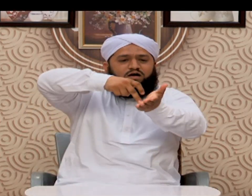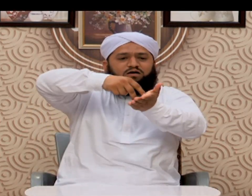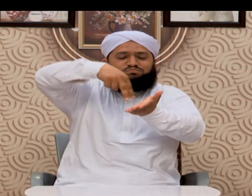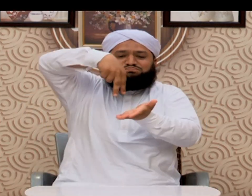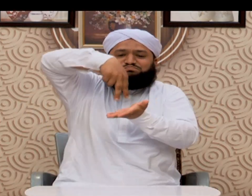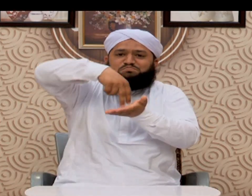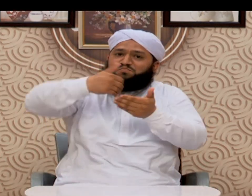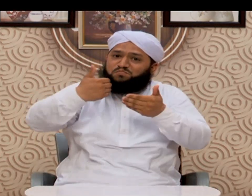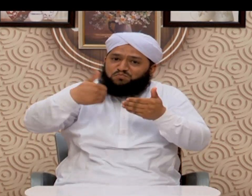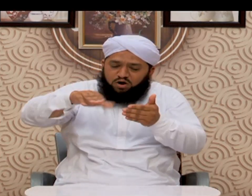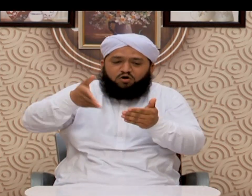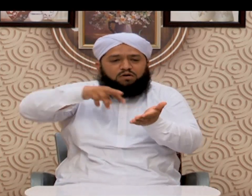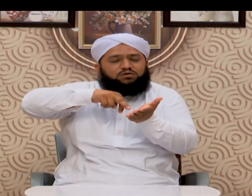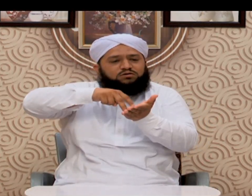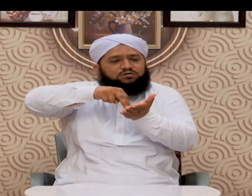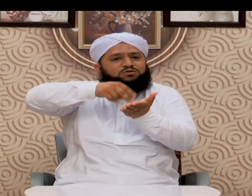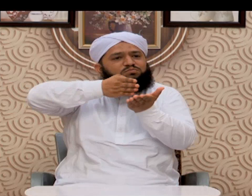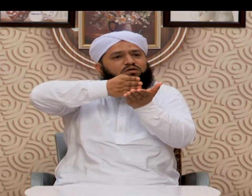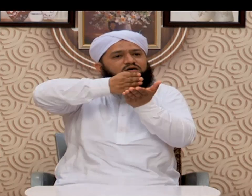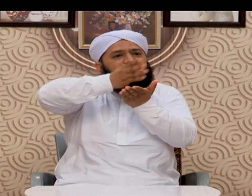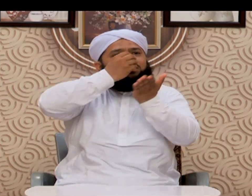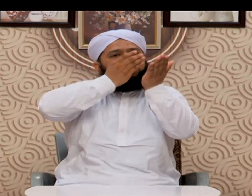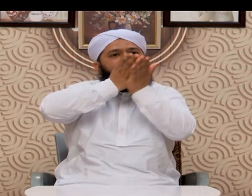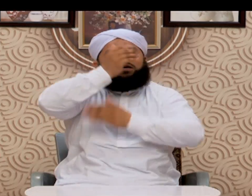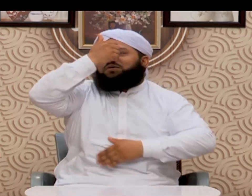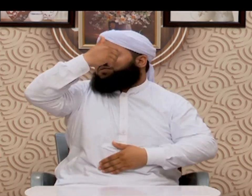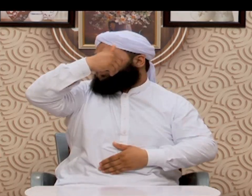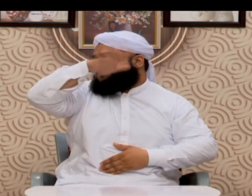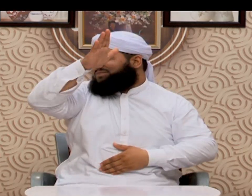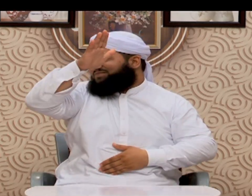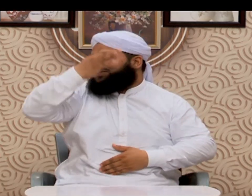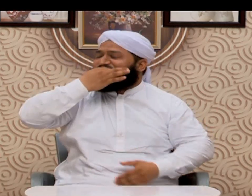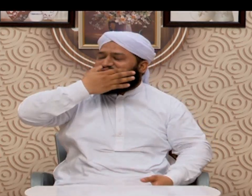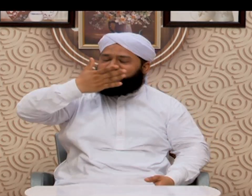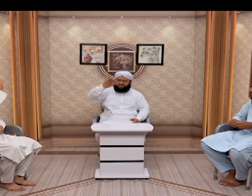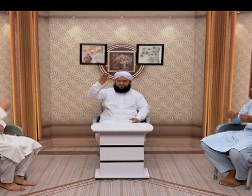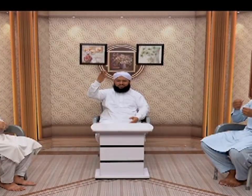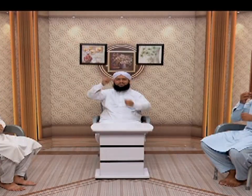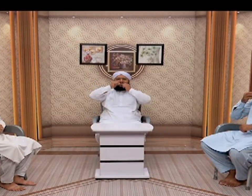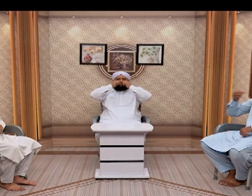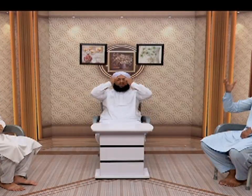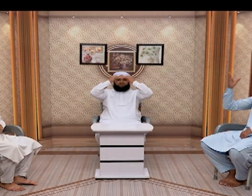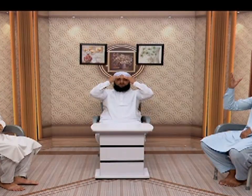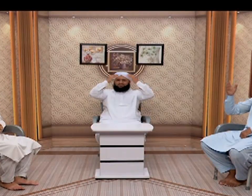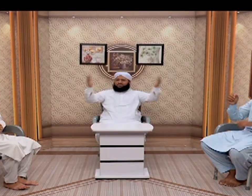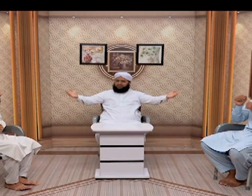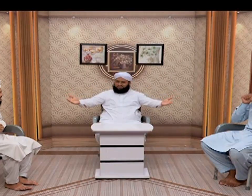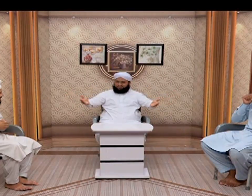سیدھا کھڑا کر دیا، حتیٰ کہ وہ صحیح و سلامت گزر گیا۔ صلو علی الحبیب صلی اللہ علی محمد صلی